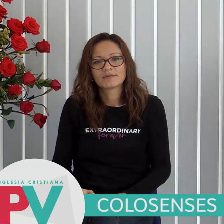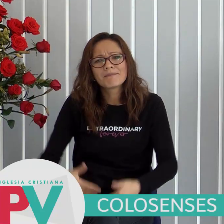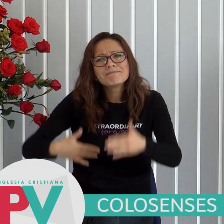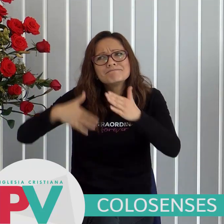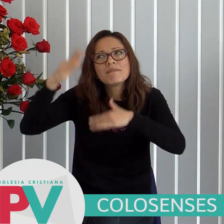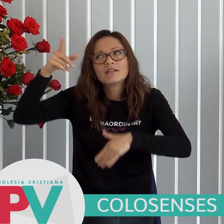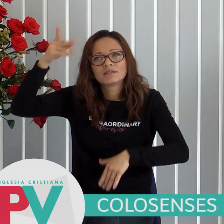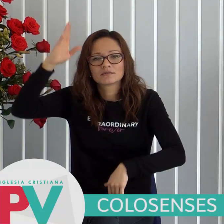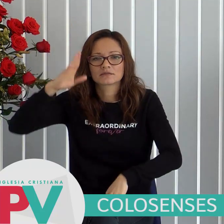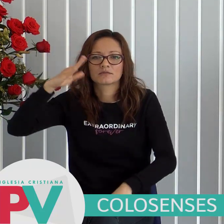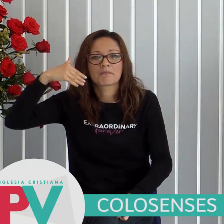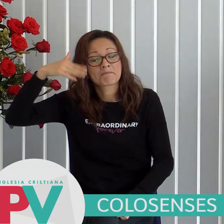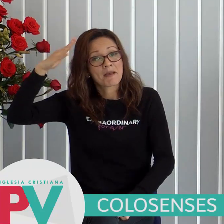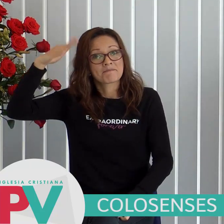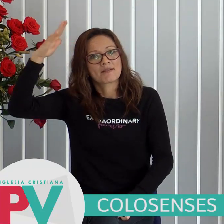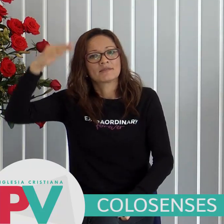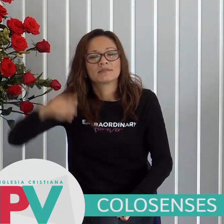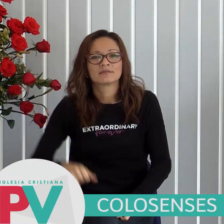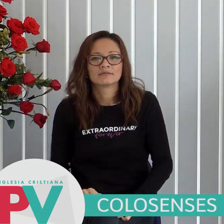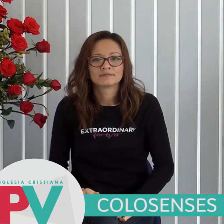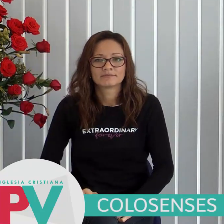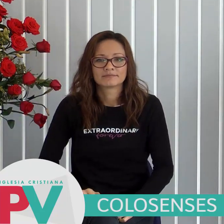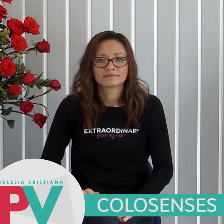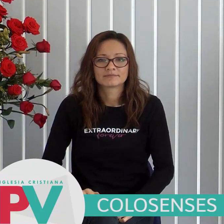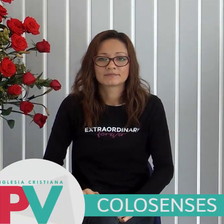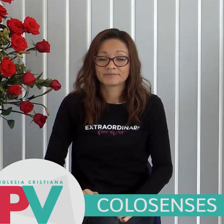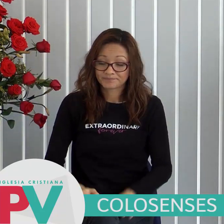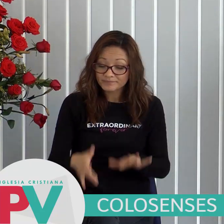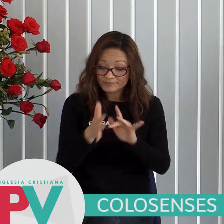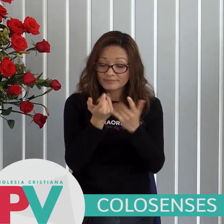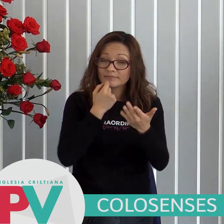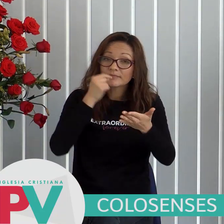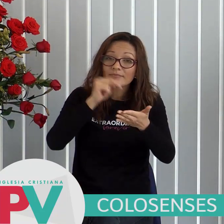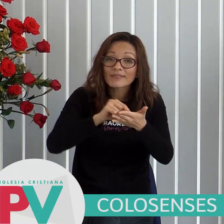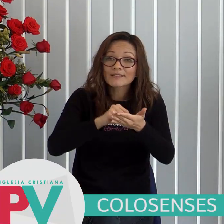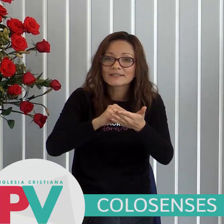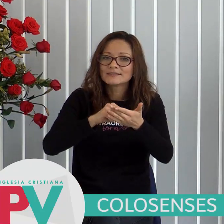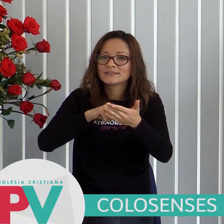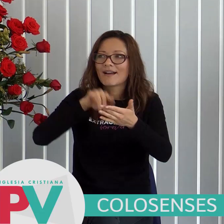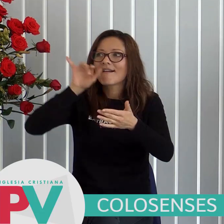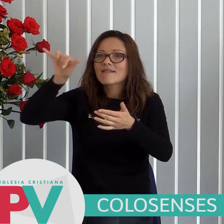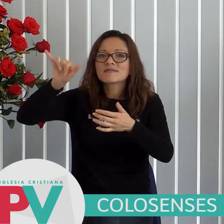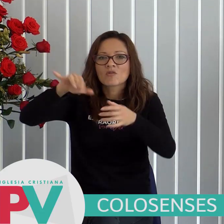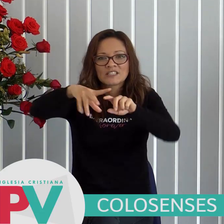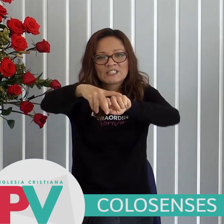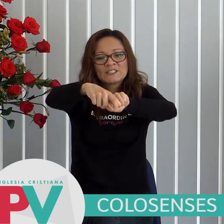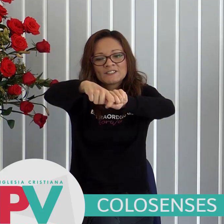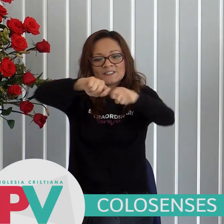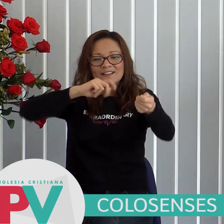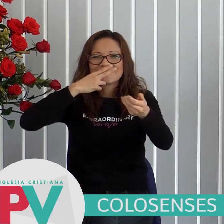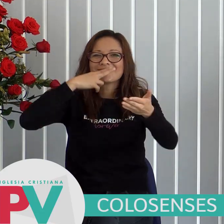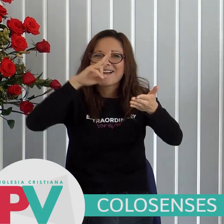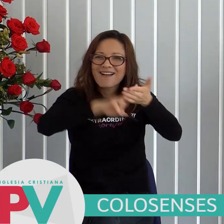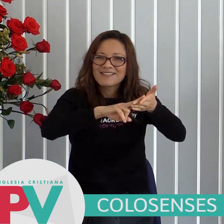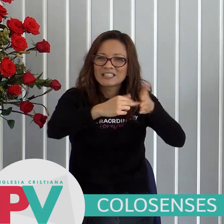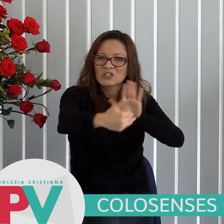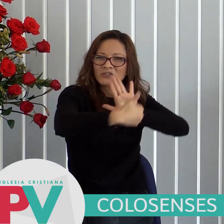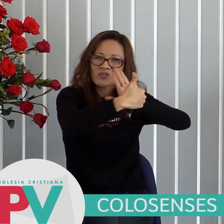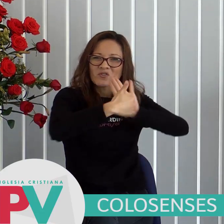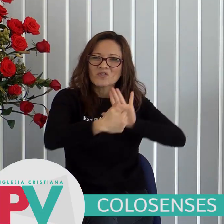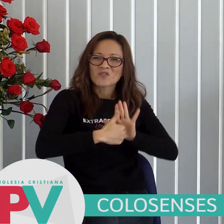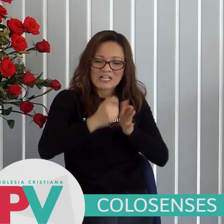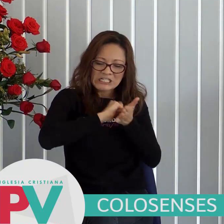Mayor es Dios. Porque Él dice, anulando el acta de los decretos que había contra nosotros, que nos era